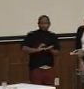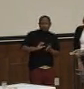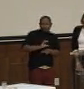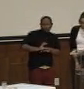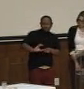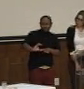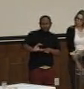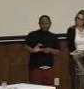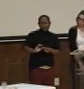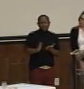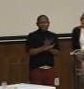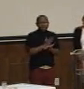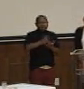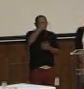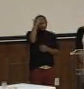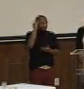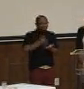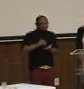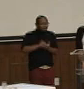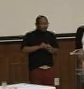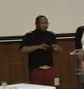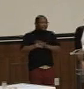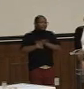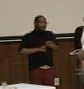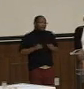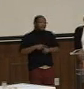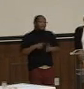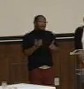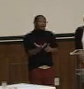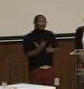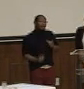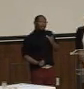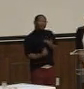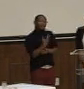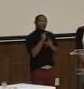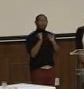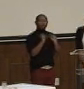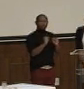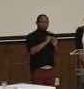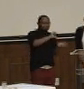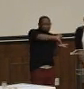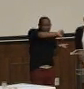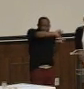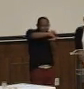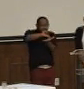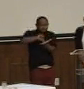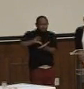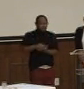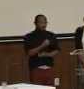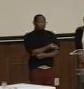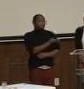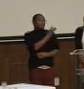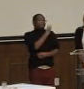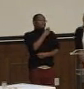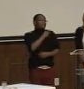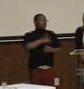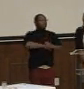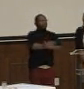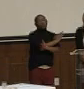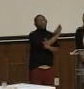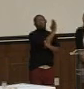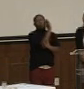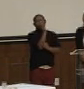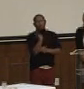muitos não se prepararam para isso, mas nós queremos implantar o ensino médio integrado em todos os campos. Isso diminui